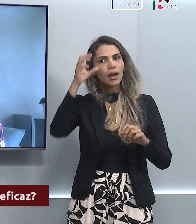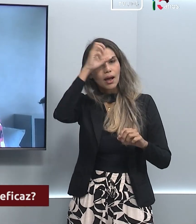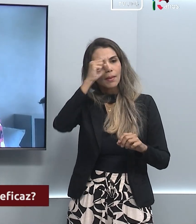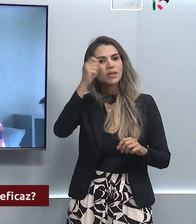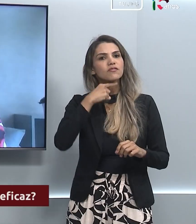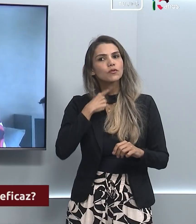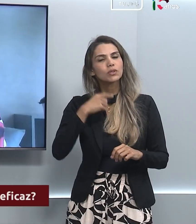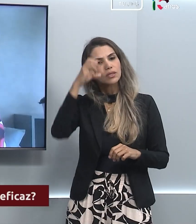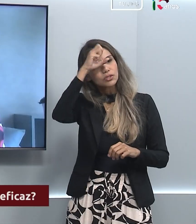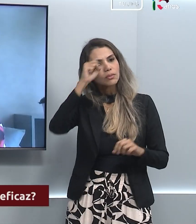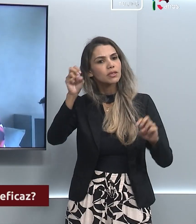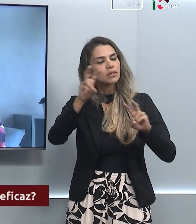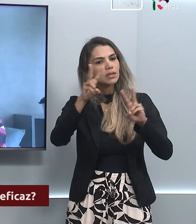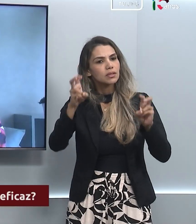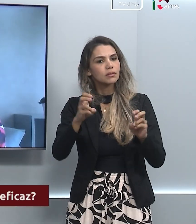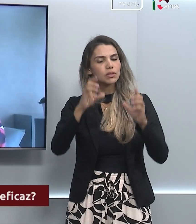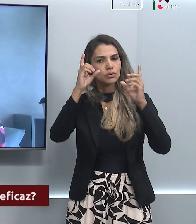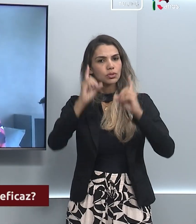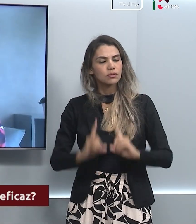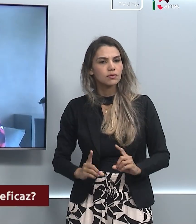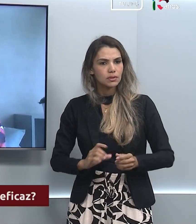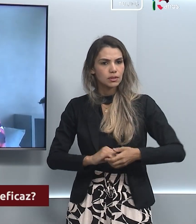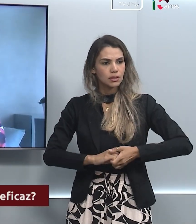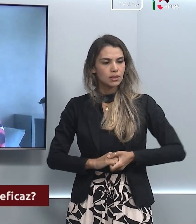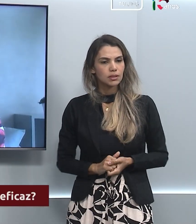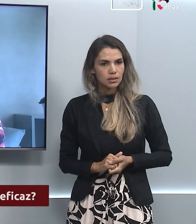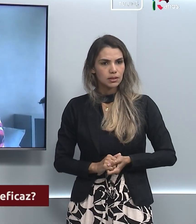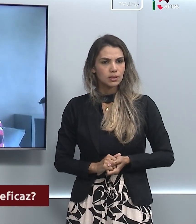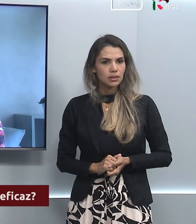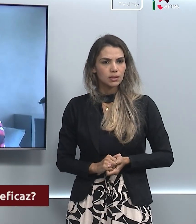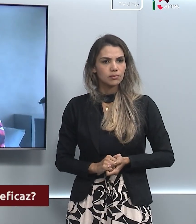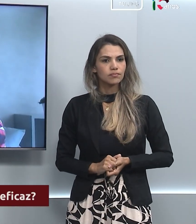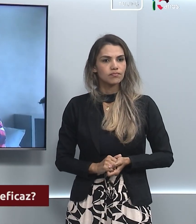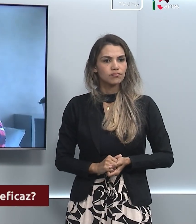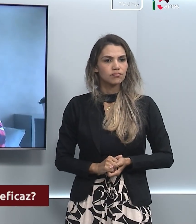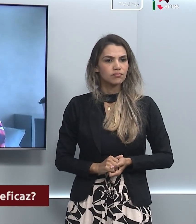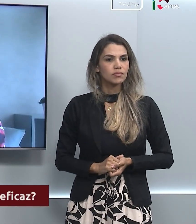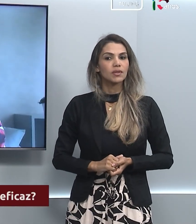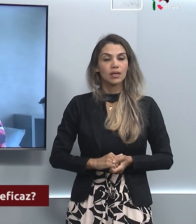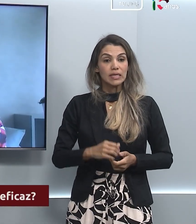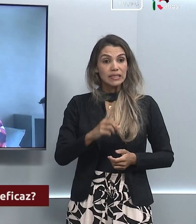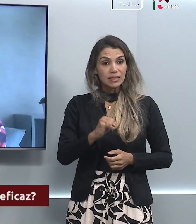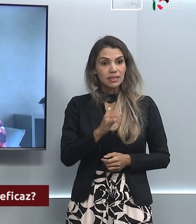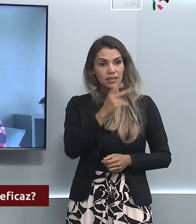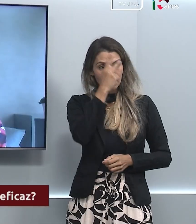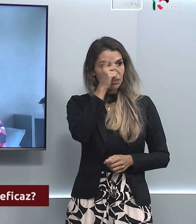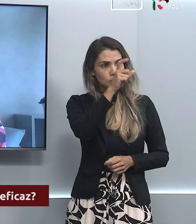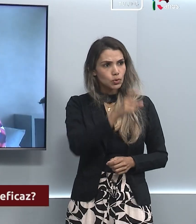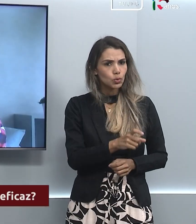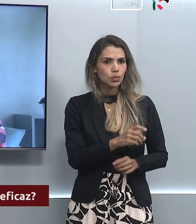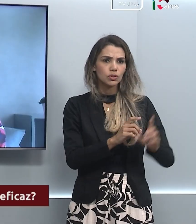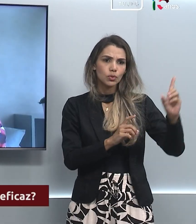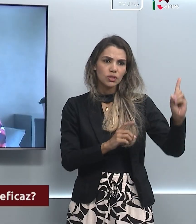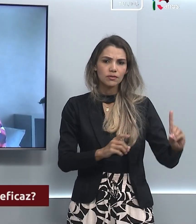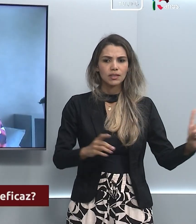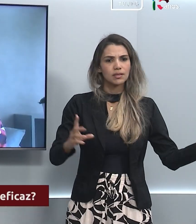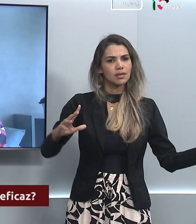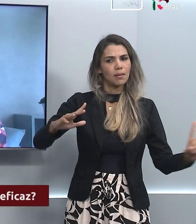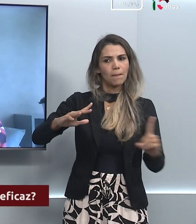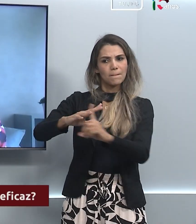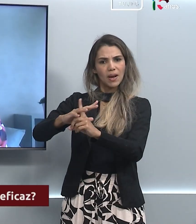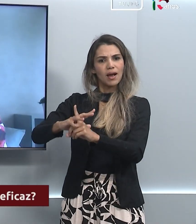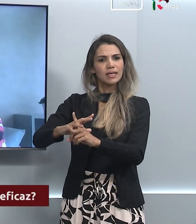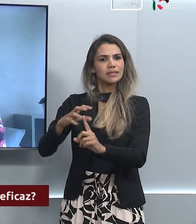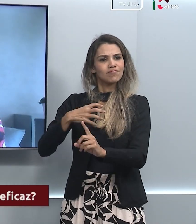estejam disponíveis a receber essas pessoas nos ambientes, porque é só através delas que nós vamos conseguir